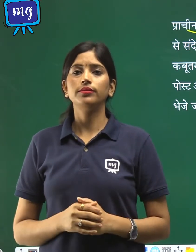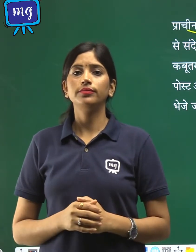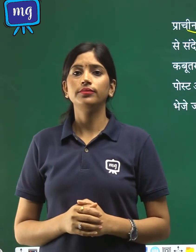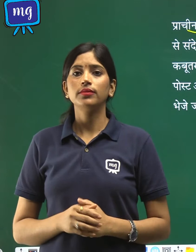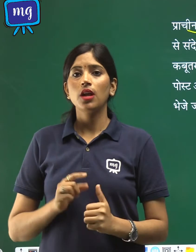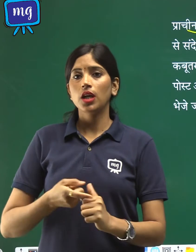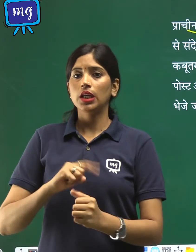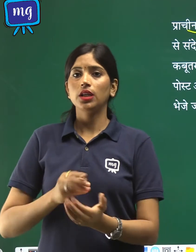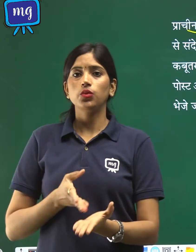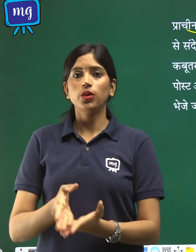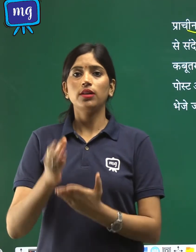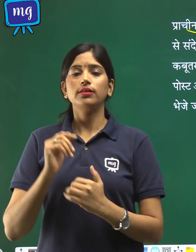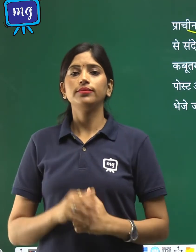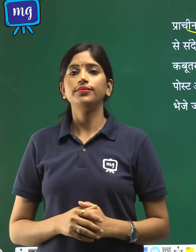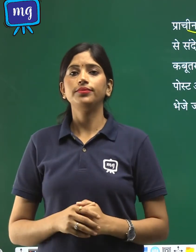के माध्यम से